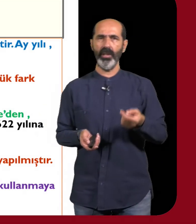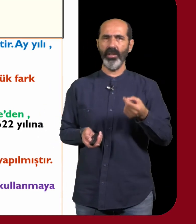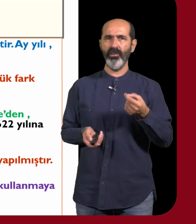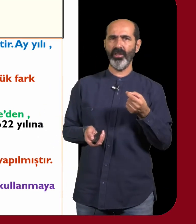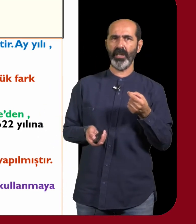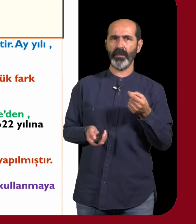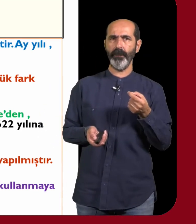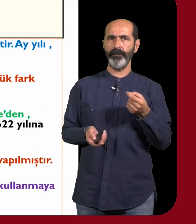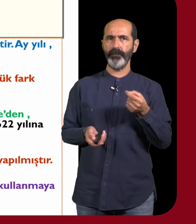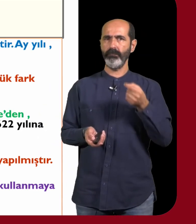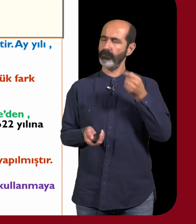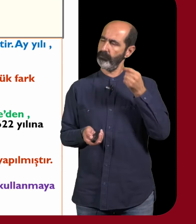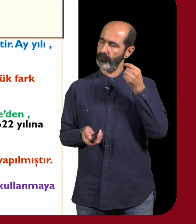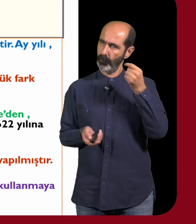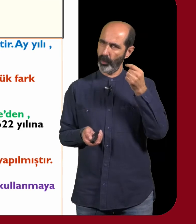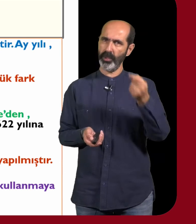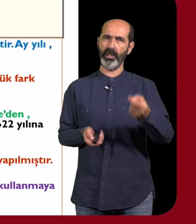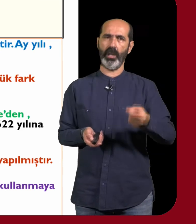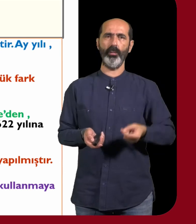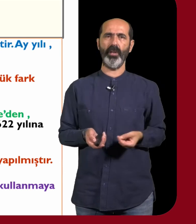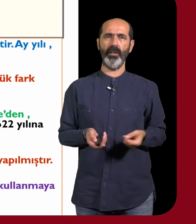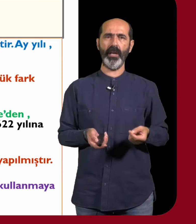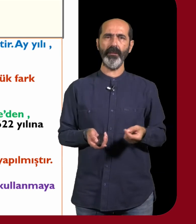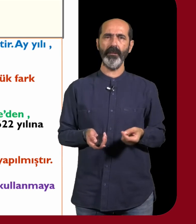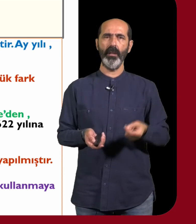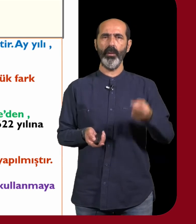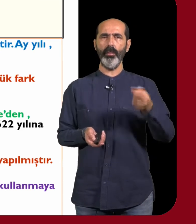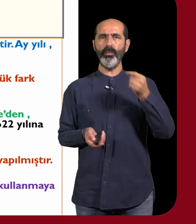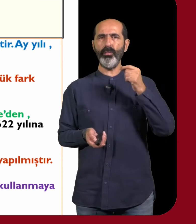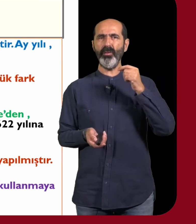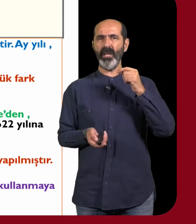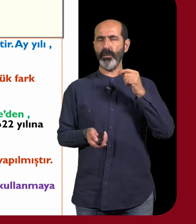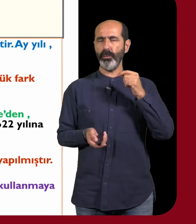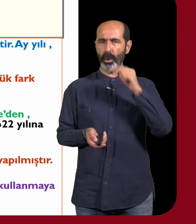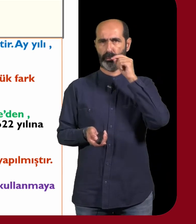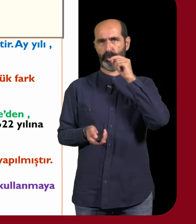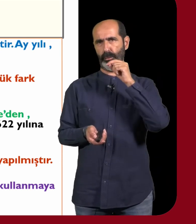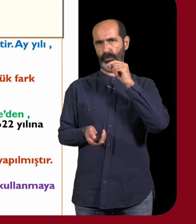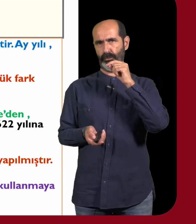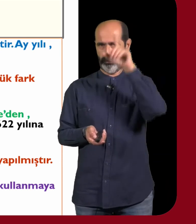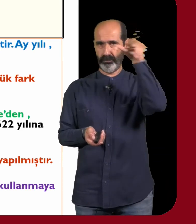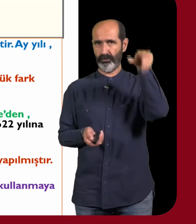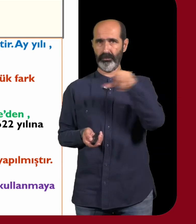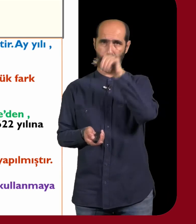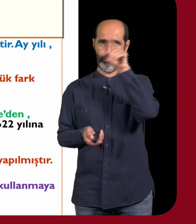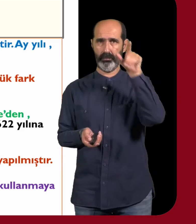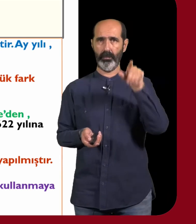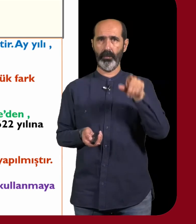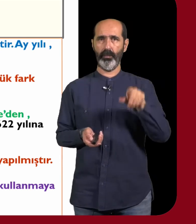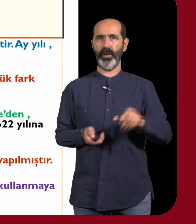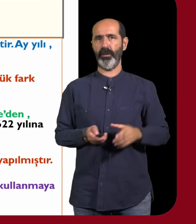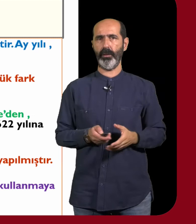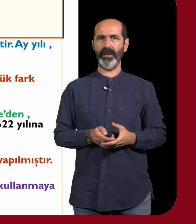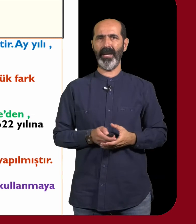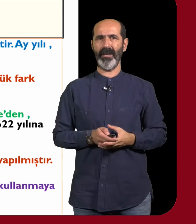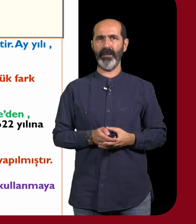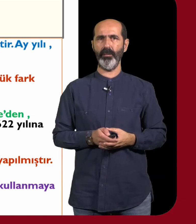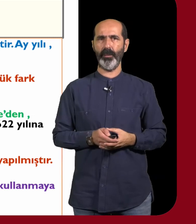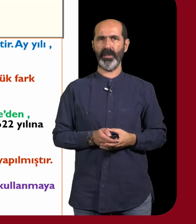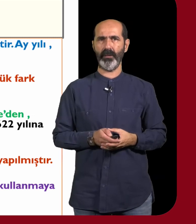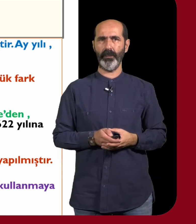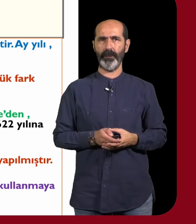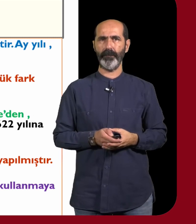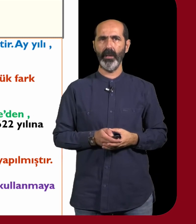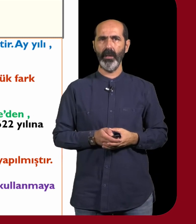arkadaşlar Hicri takvim 12 ay üzerinden 354 gün süresine göre